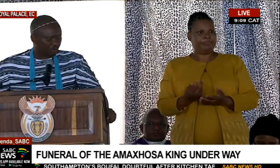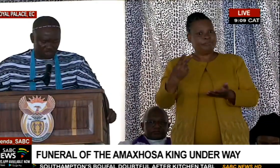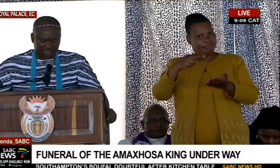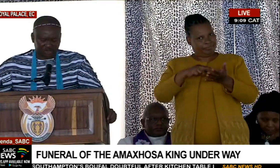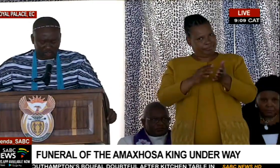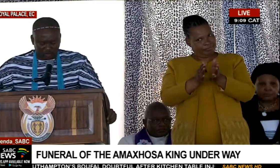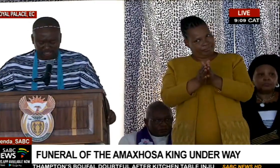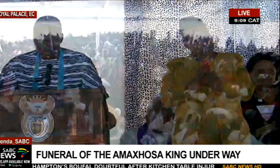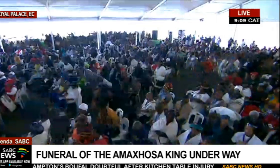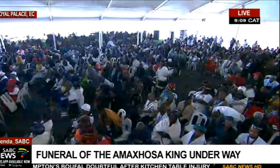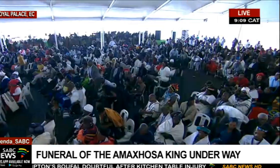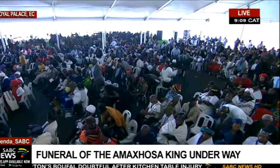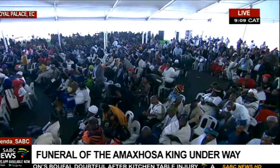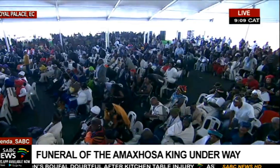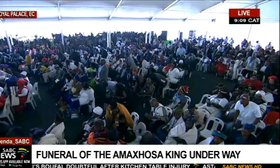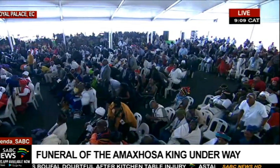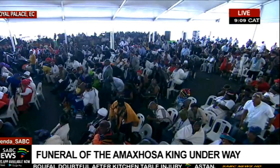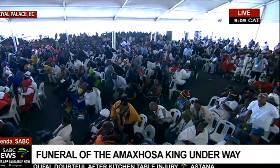wasenzeni ngolo hlobo sizwe sakokwethu